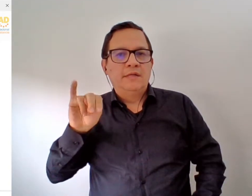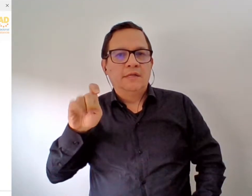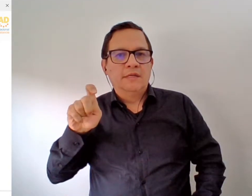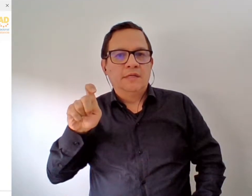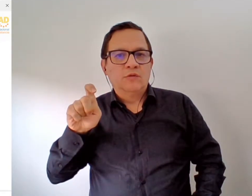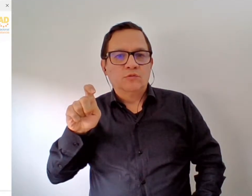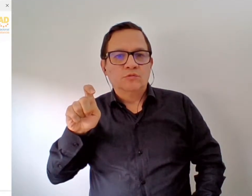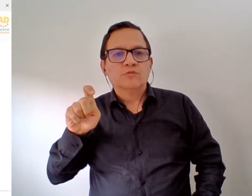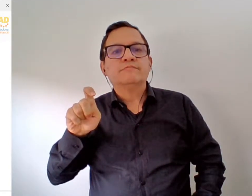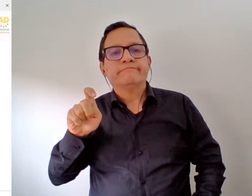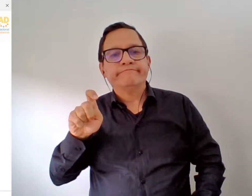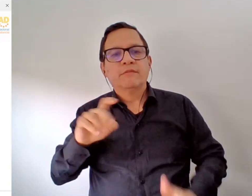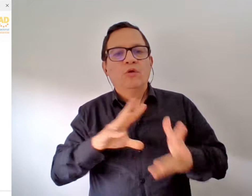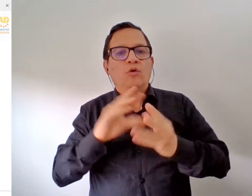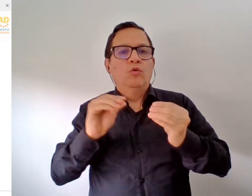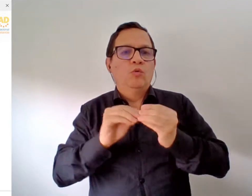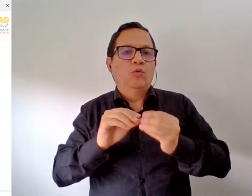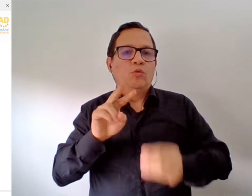Código,